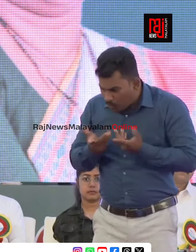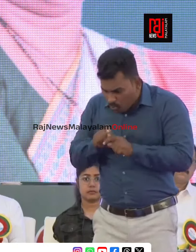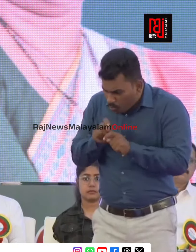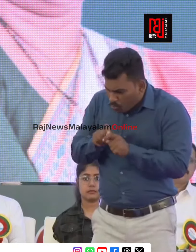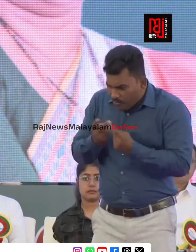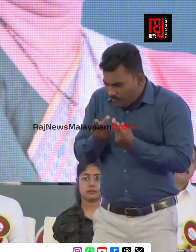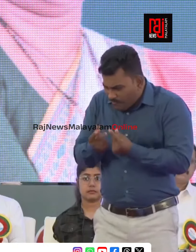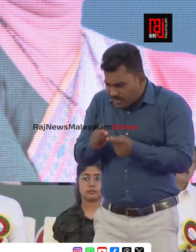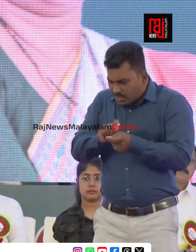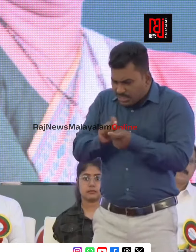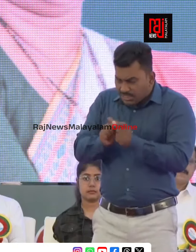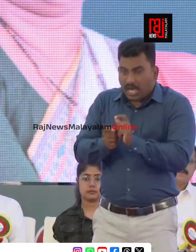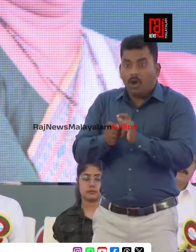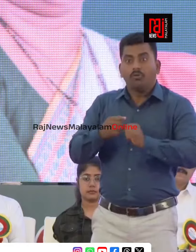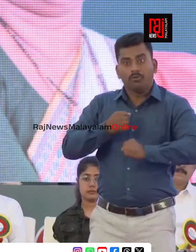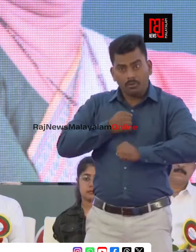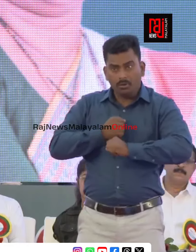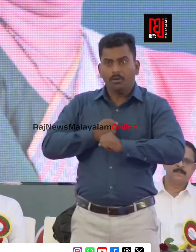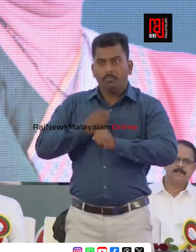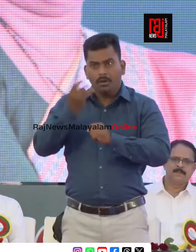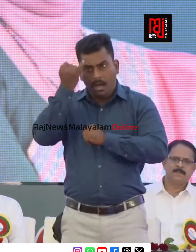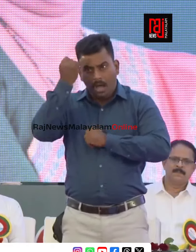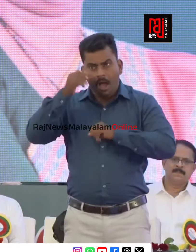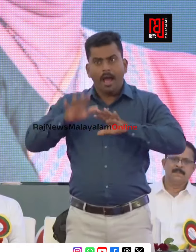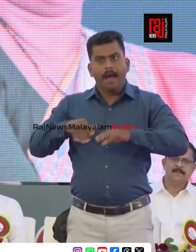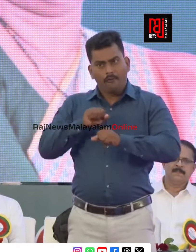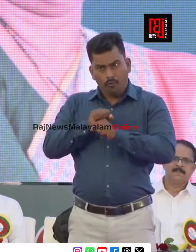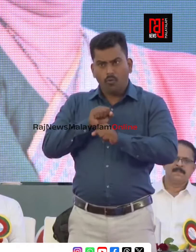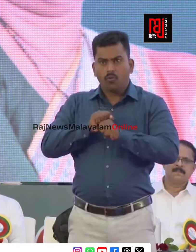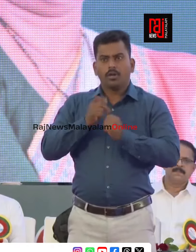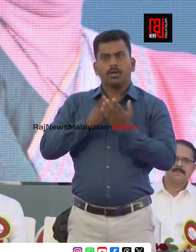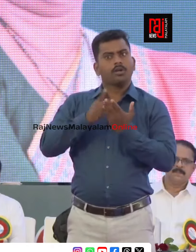നിലയിൽ സർക്കാർ മുന്നോട്ട് കൊണ്ടുപോകുന്നു.